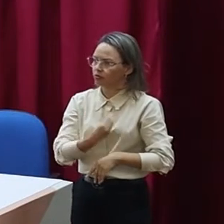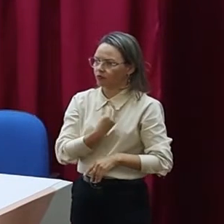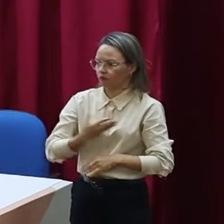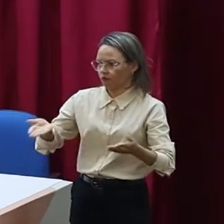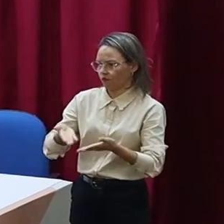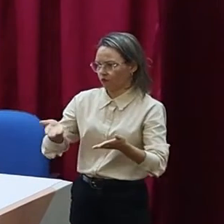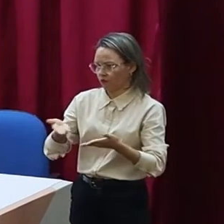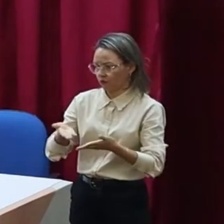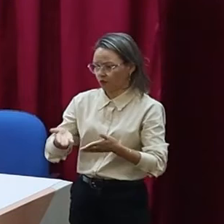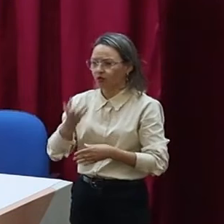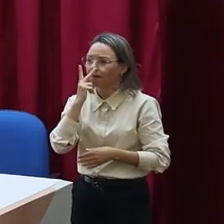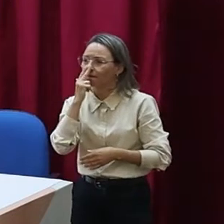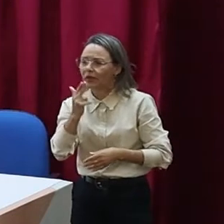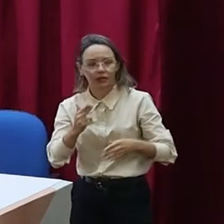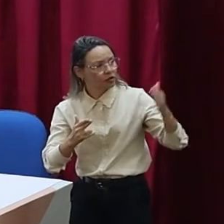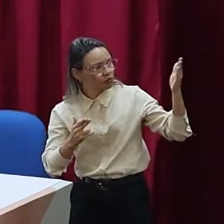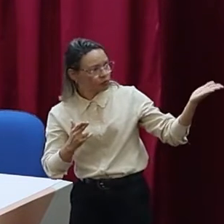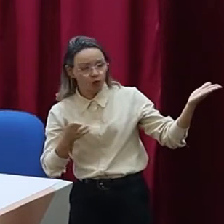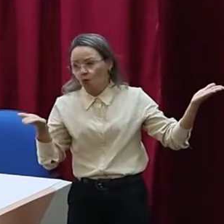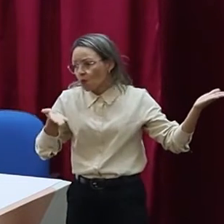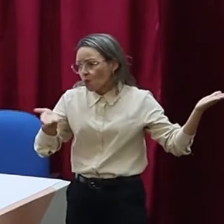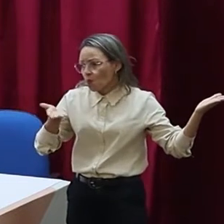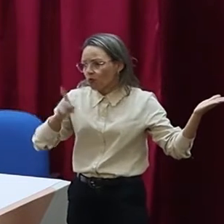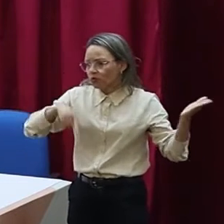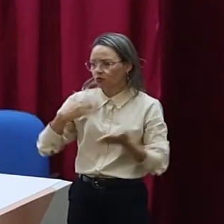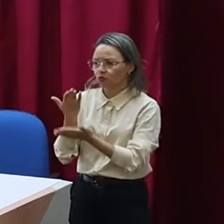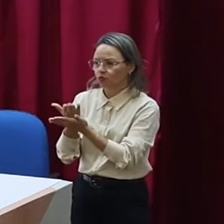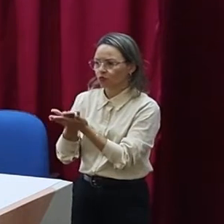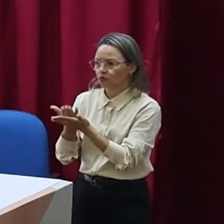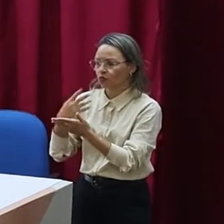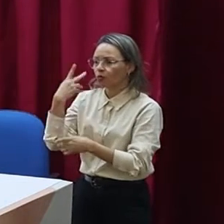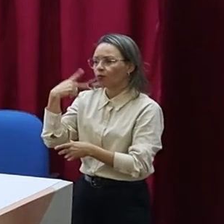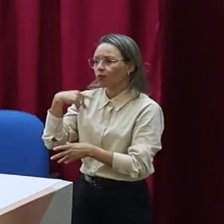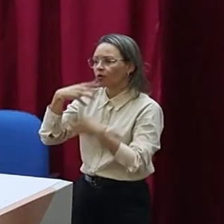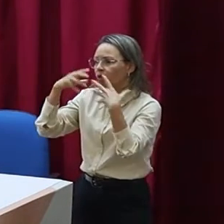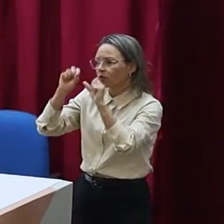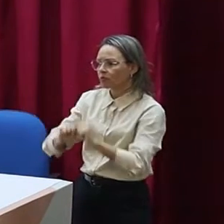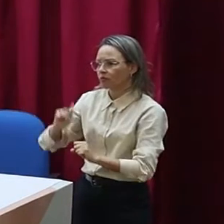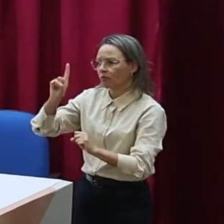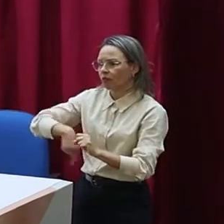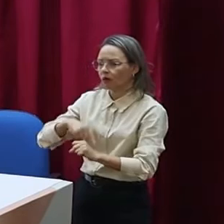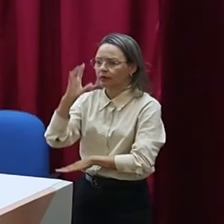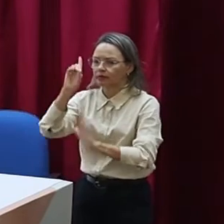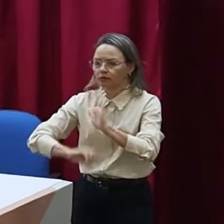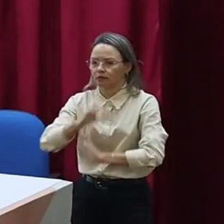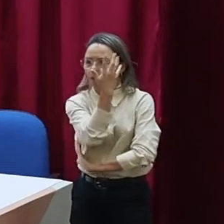fase muito semelhante a essa que nós estamos vivendo hoje nos estudos em políticas linguísticas, com o direito